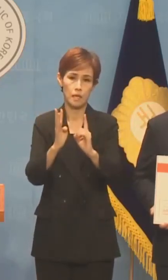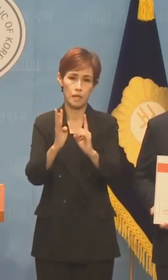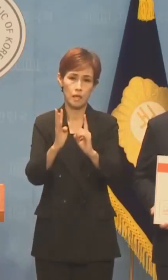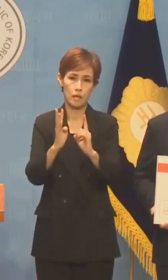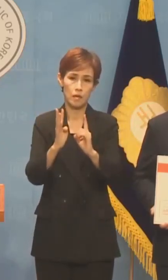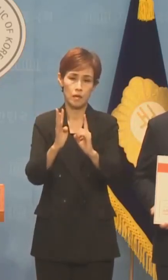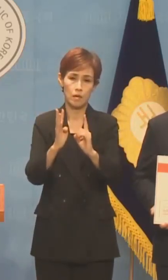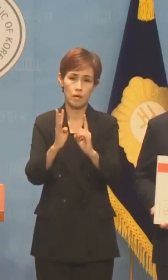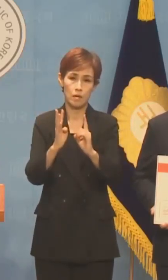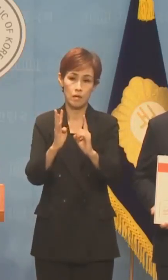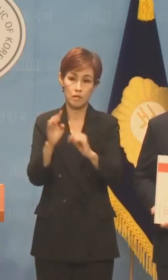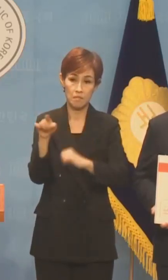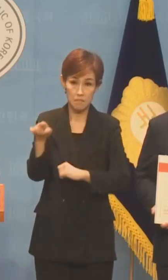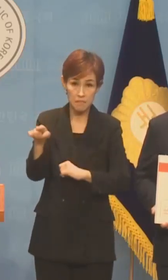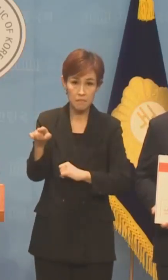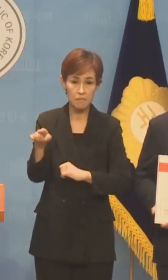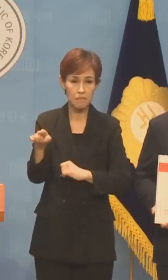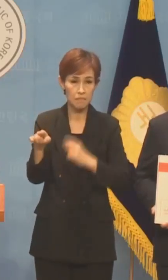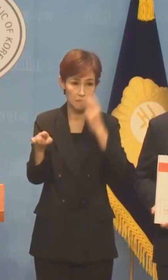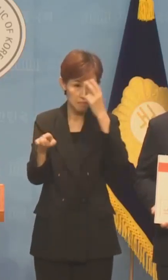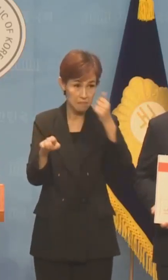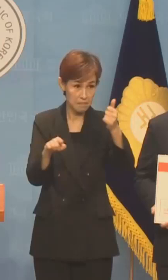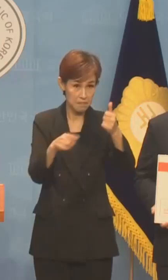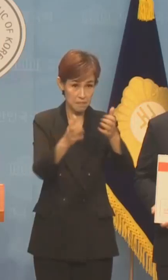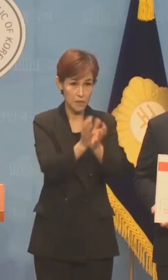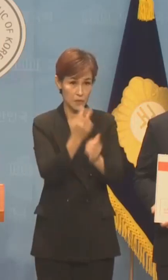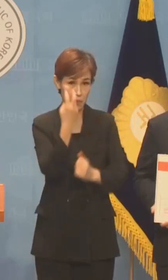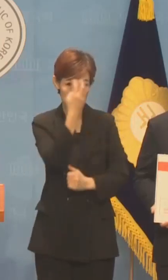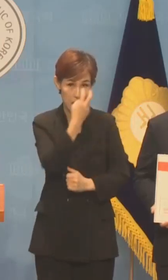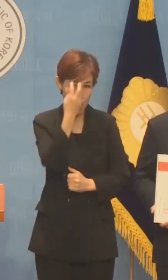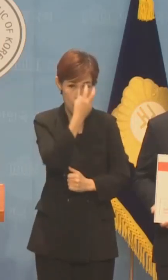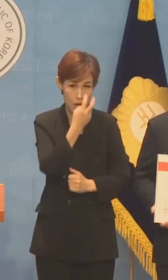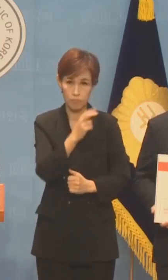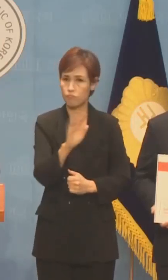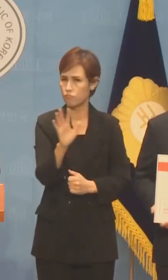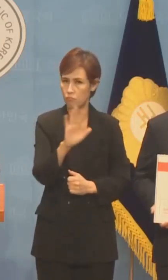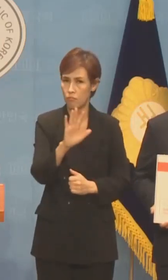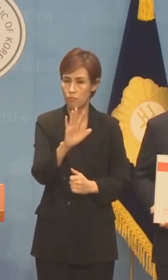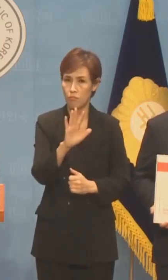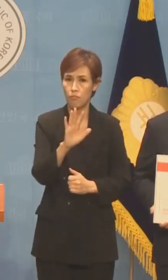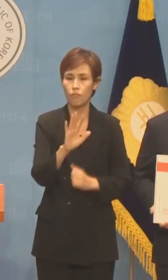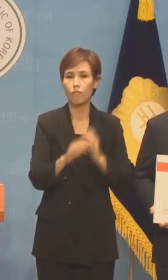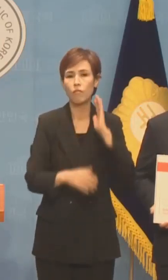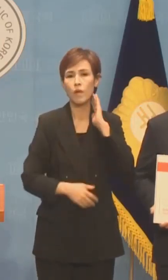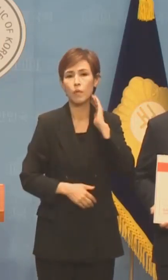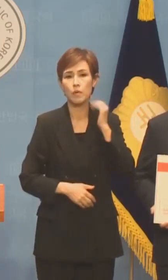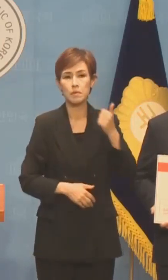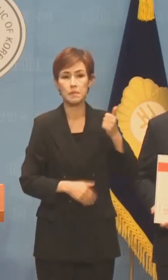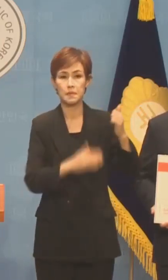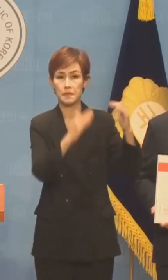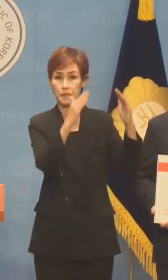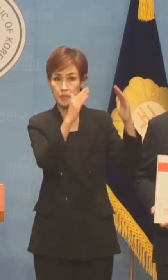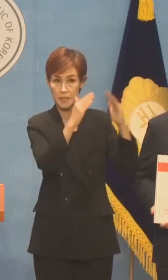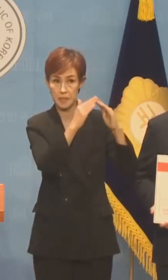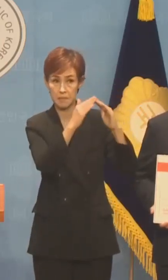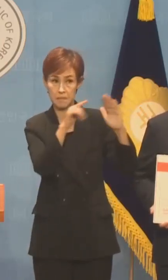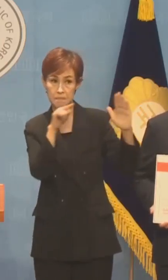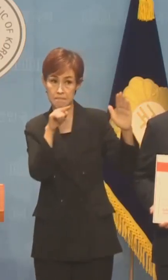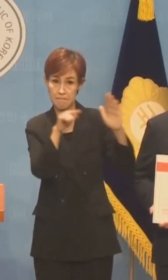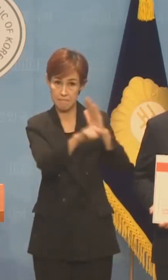그런데 공수처는 경비단장을 추가로 조사하는 것이 아니라 대통령 관저